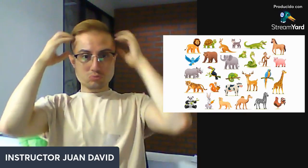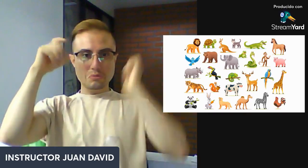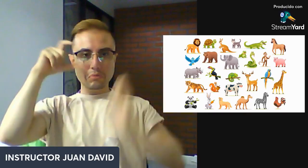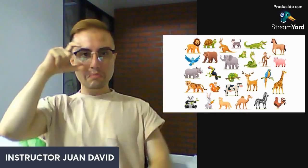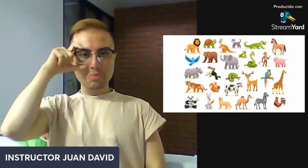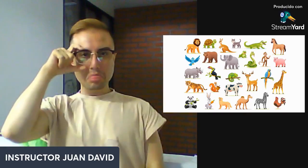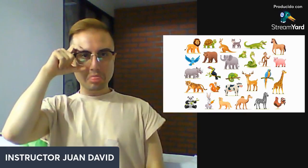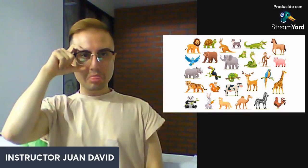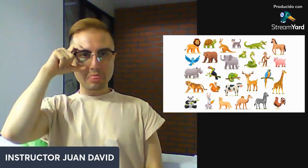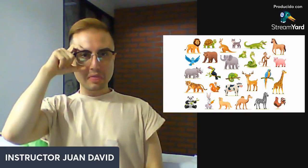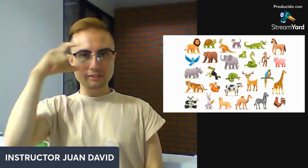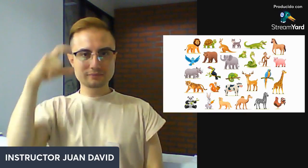Oso de anteojos.